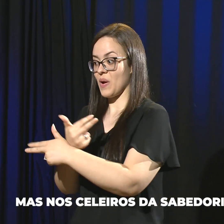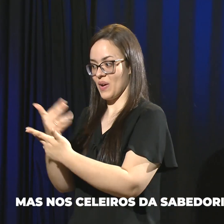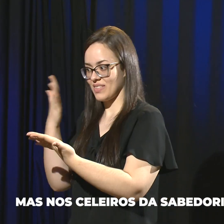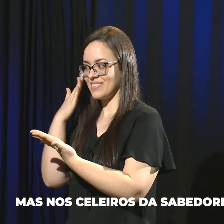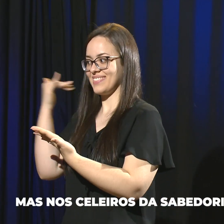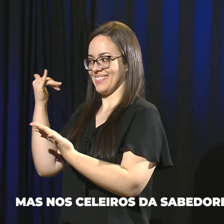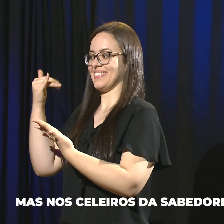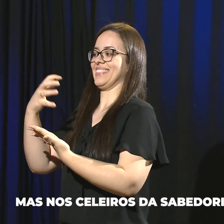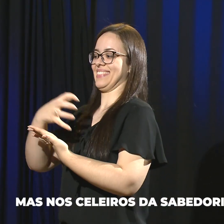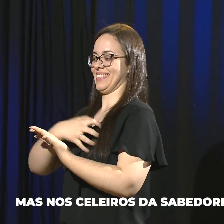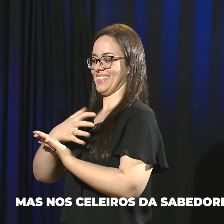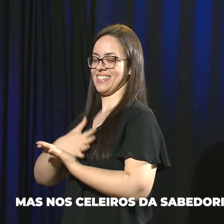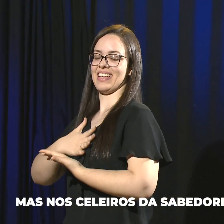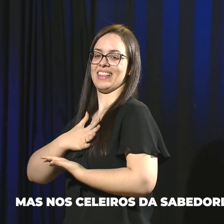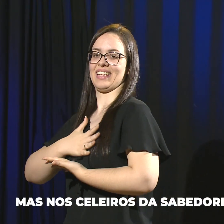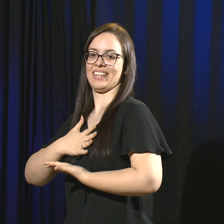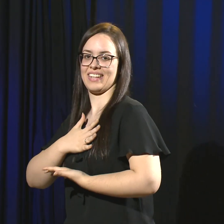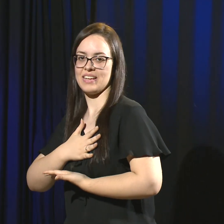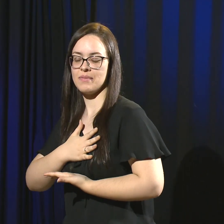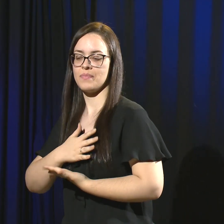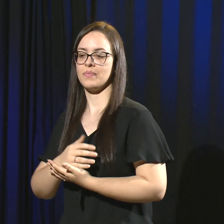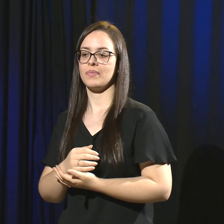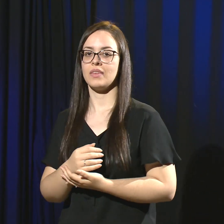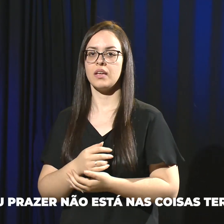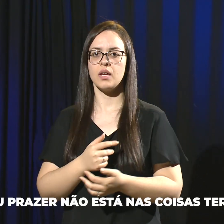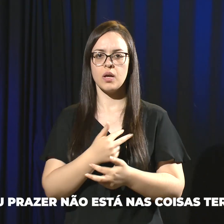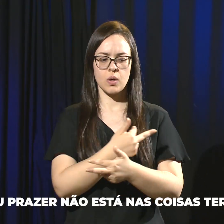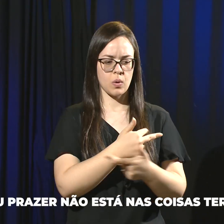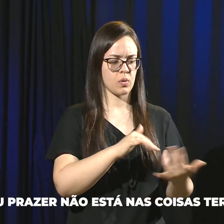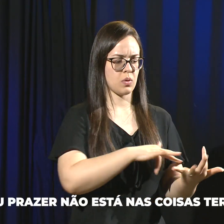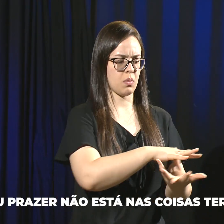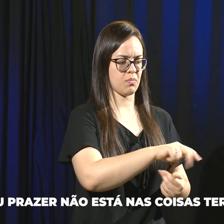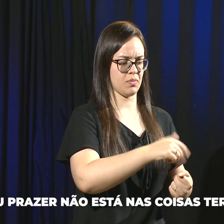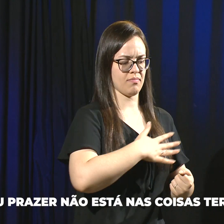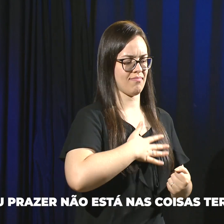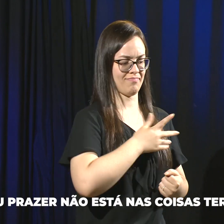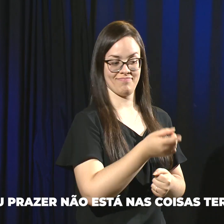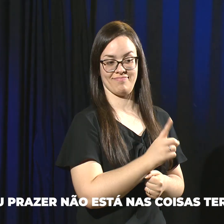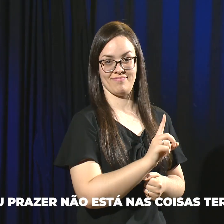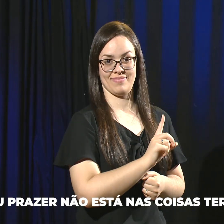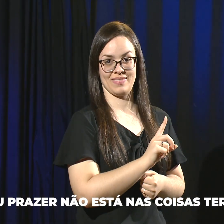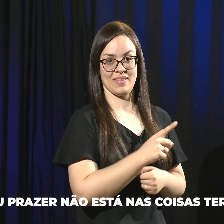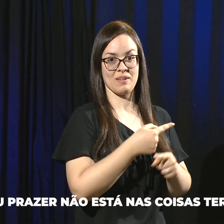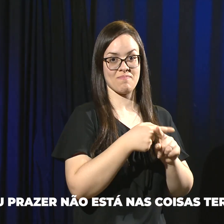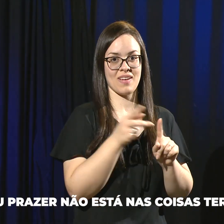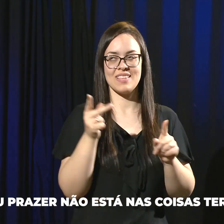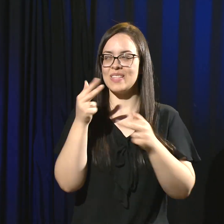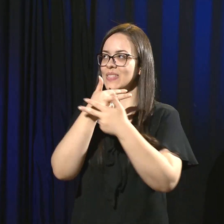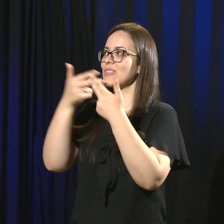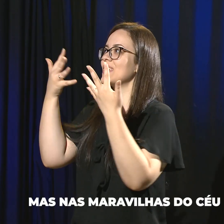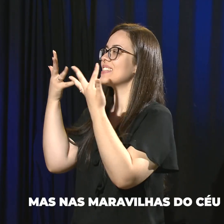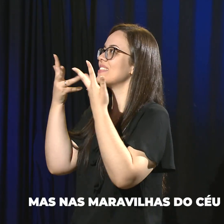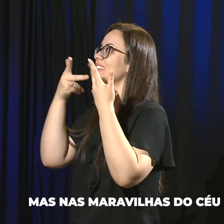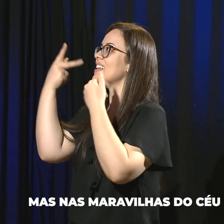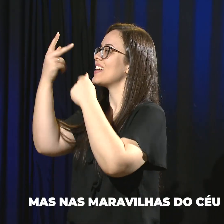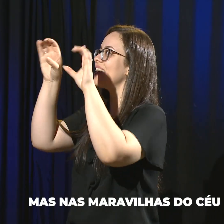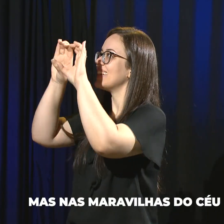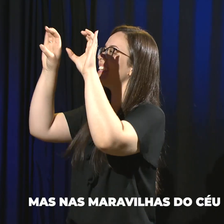nos celeiros da sabedoria seu prazer não está nas coisas terrenas mas nas